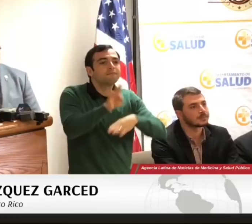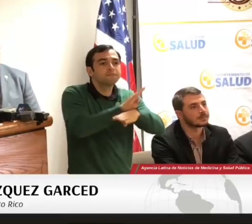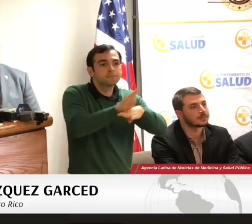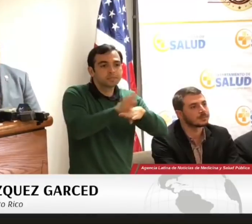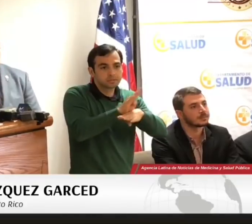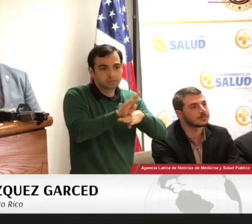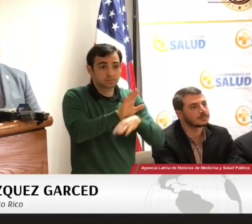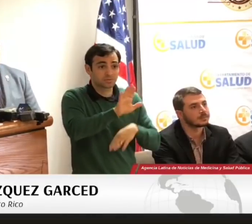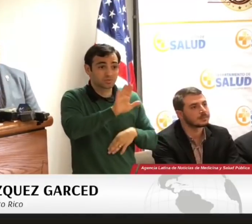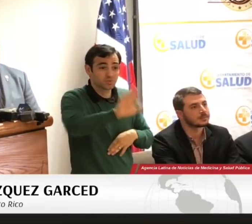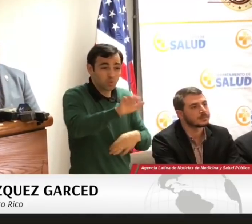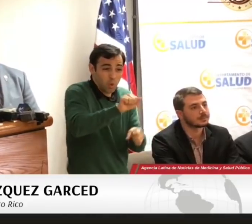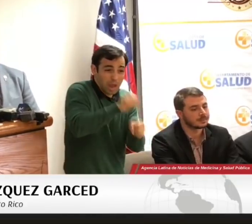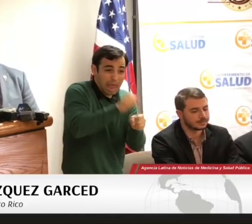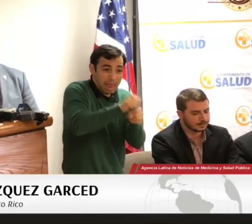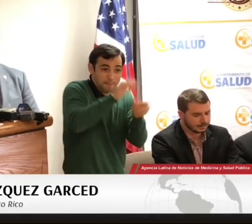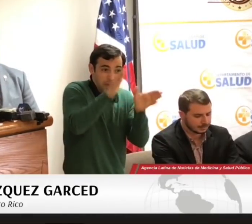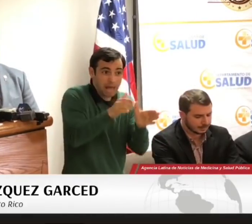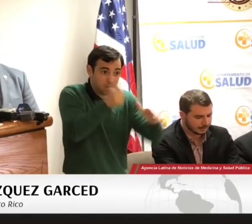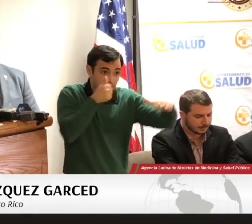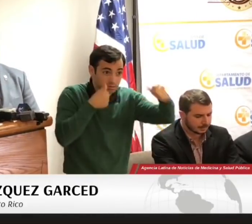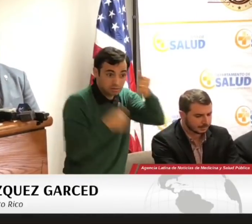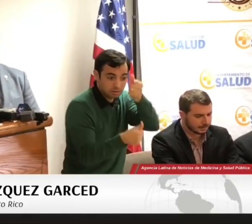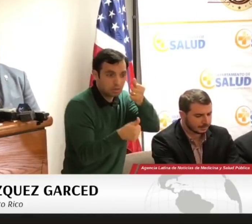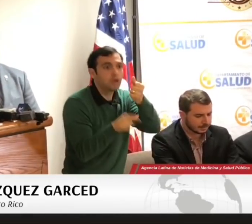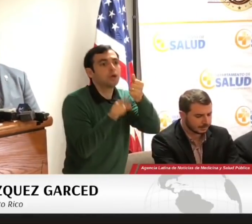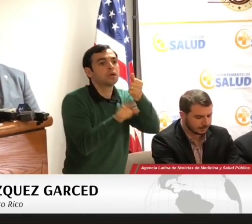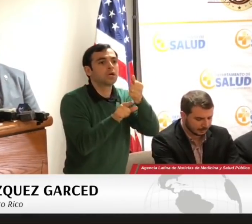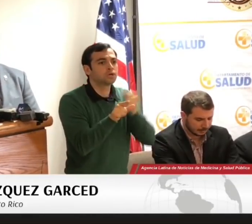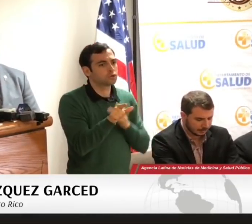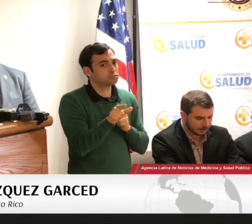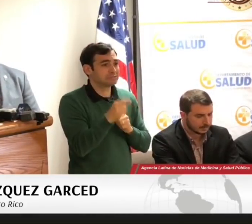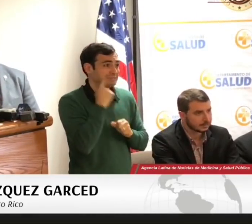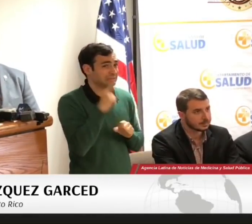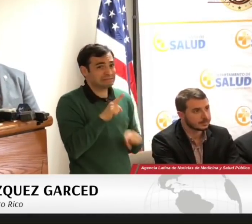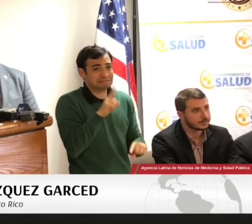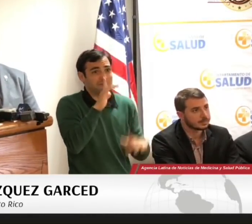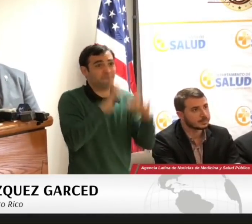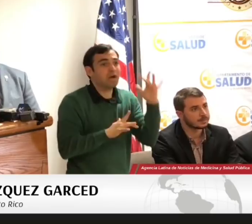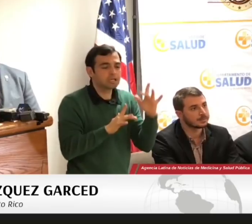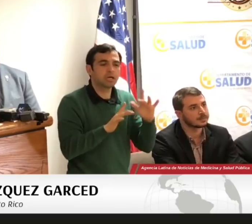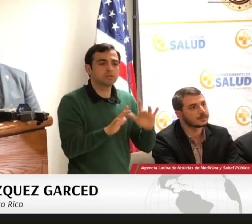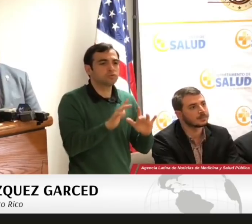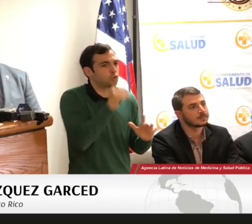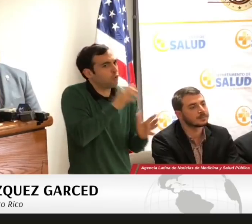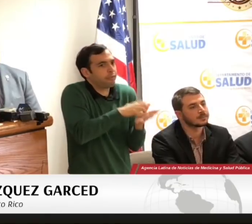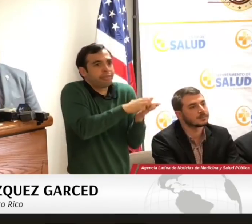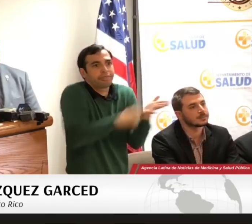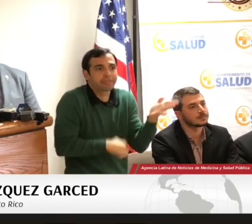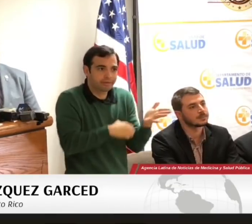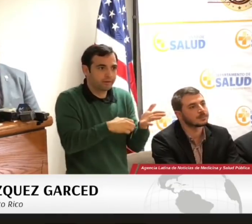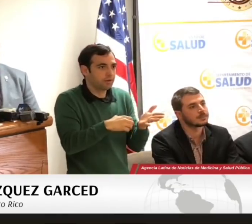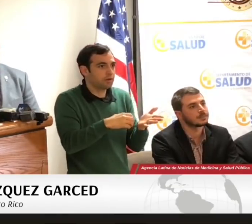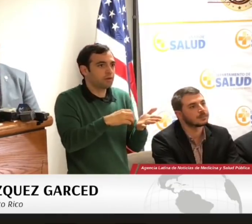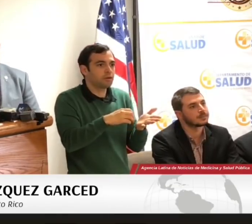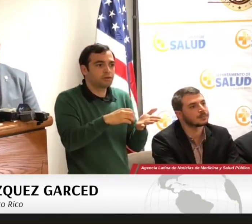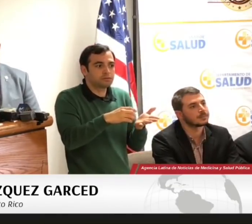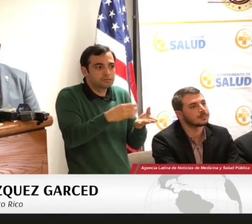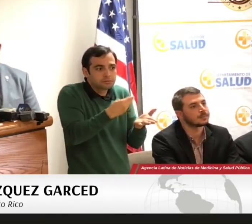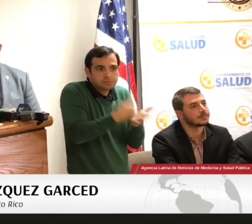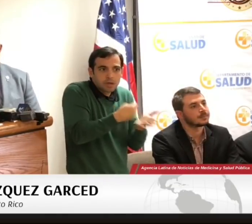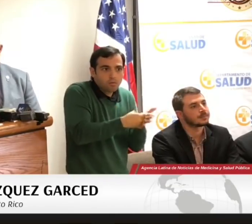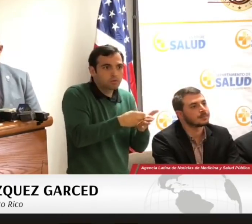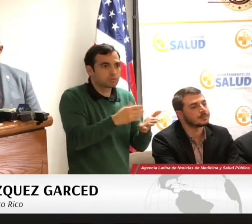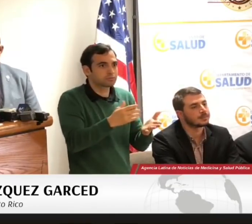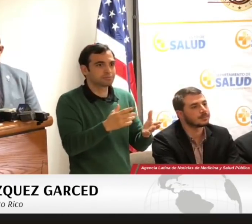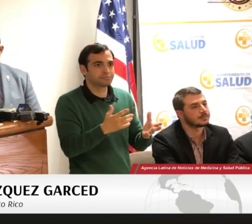de enfermedad a las personas que decidan ausentarse por esta situación. Sin embargo, eso no pasa de momento de ser una exhortación, ¿no? ¿Usted tendría la autoridad en algún momento